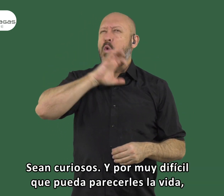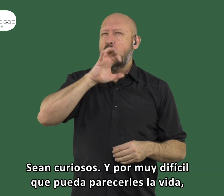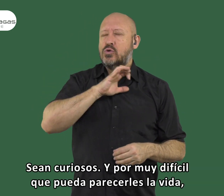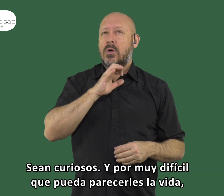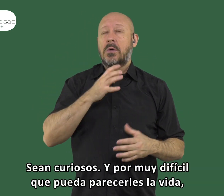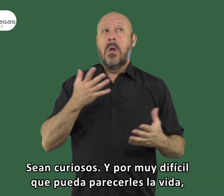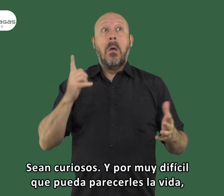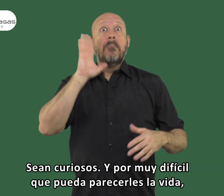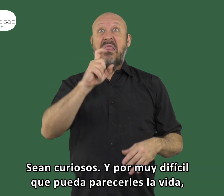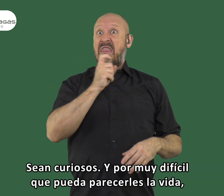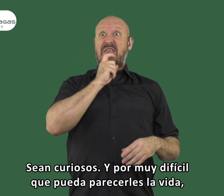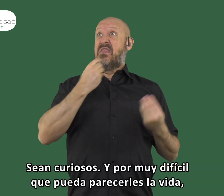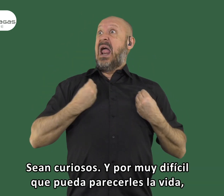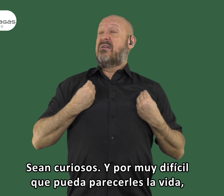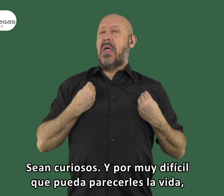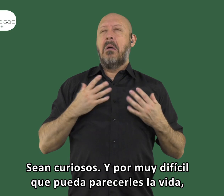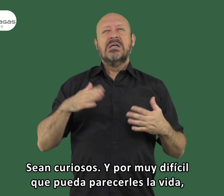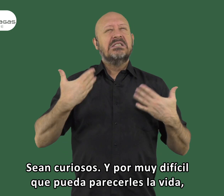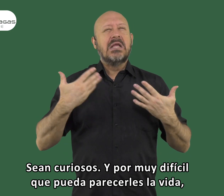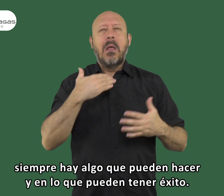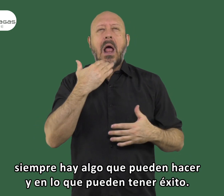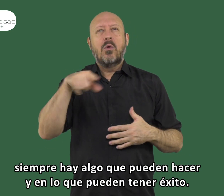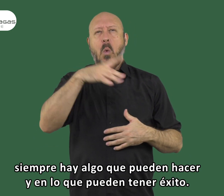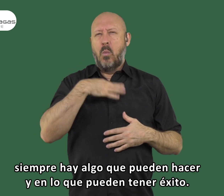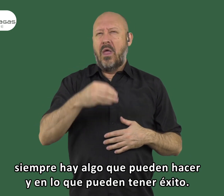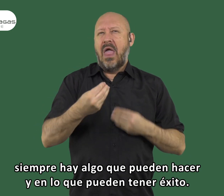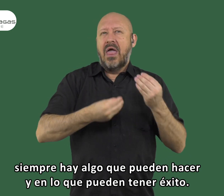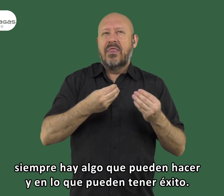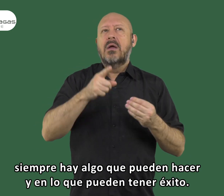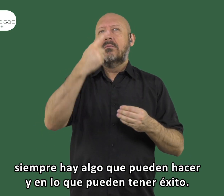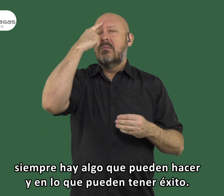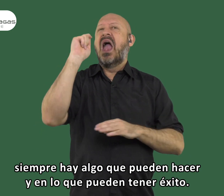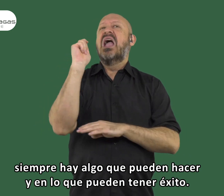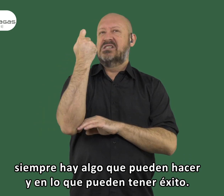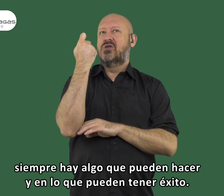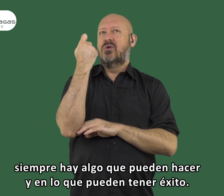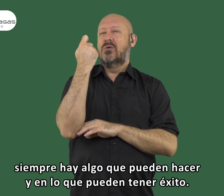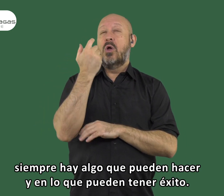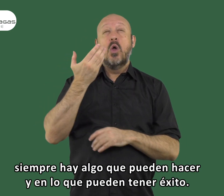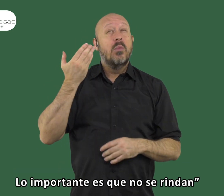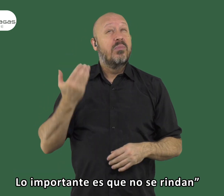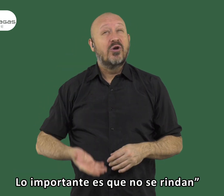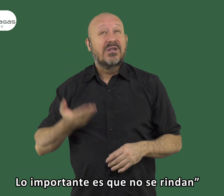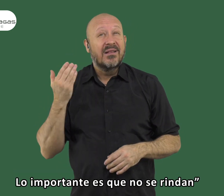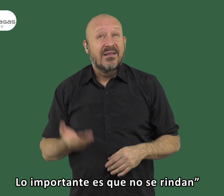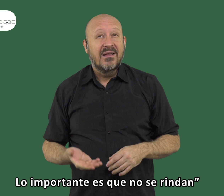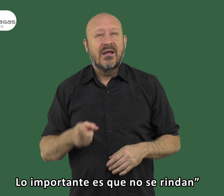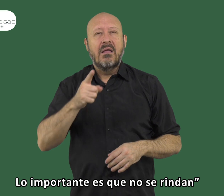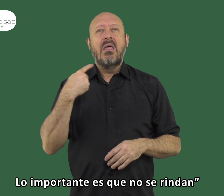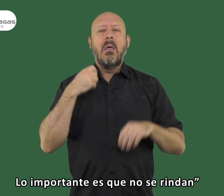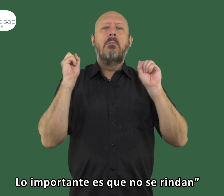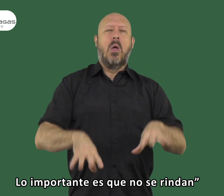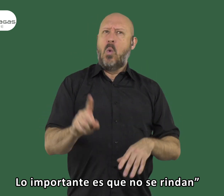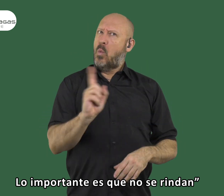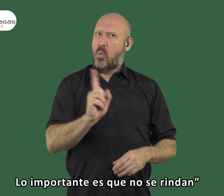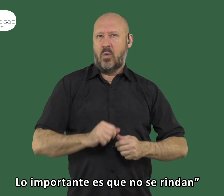curiosos, y por muy difícil que pueda parecerles la vida, siempre hay algo que pueden hacer y en lo que pueden tener éxito. Lo importante es